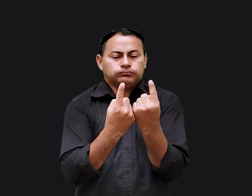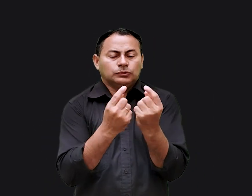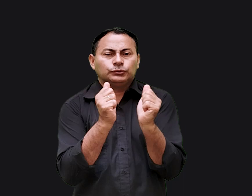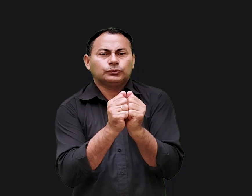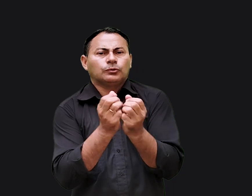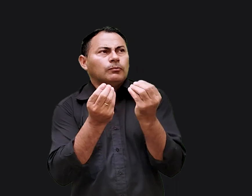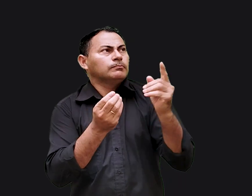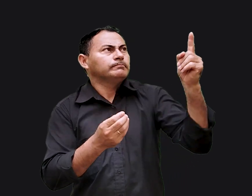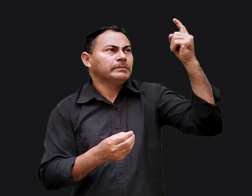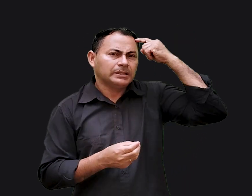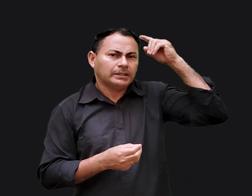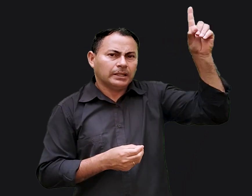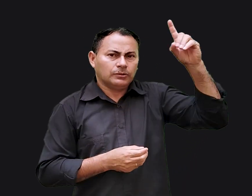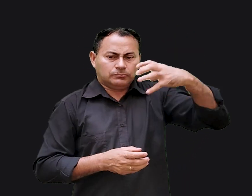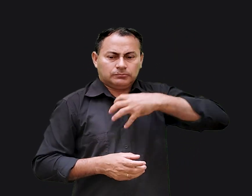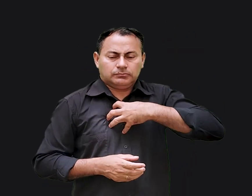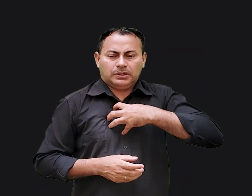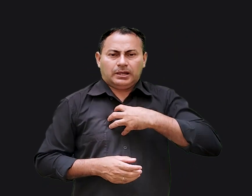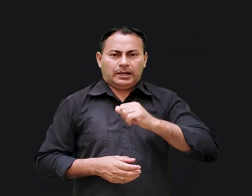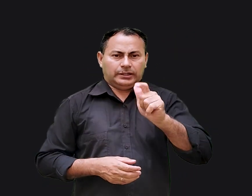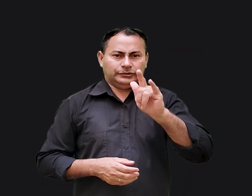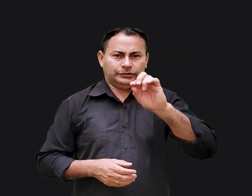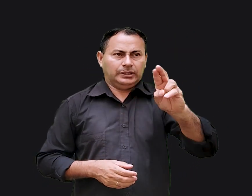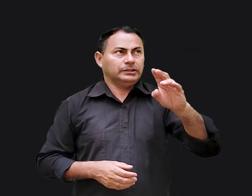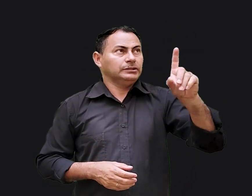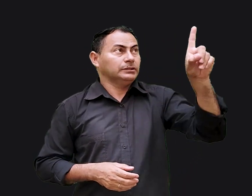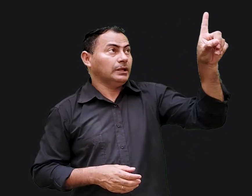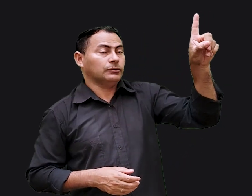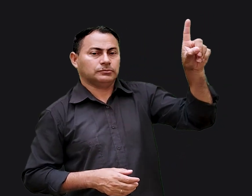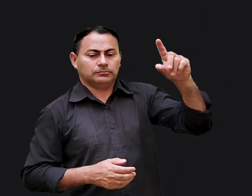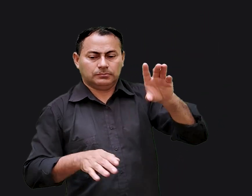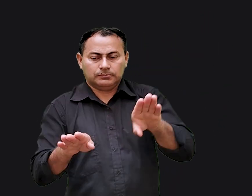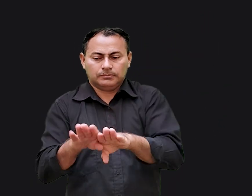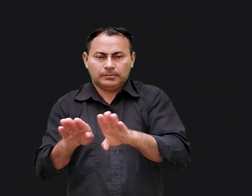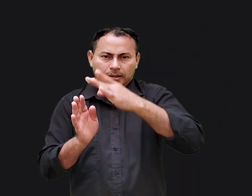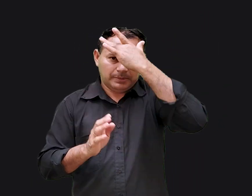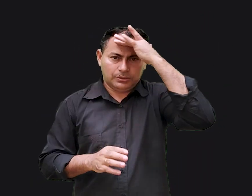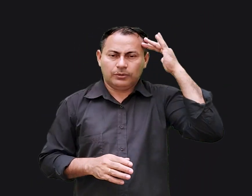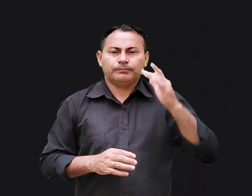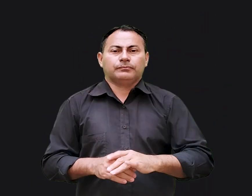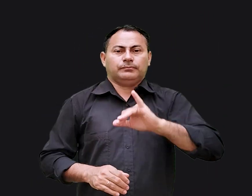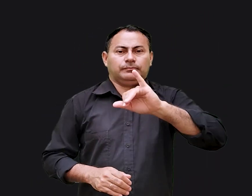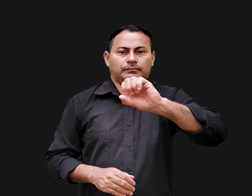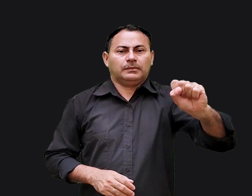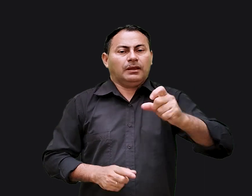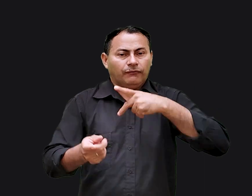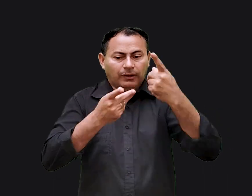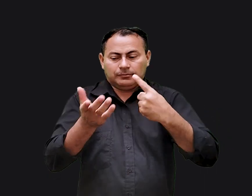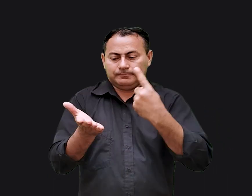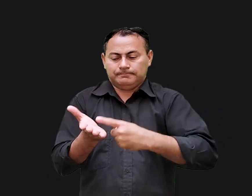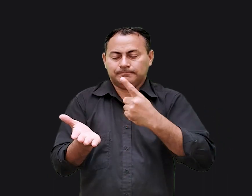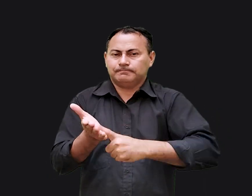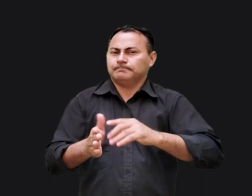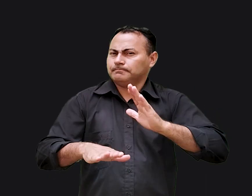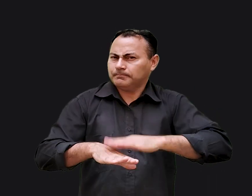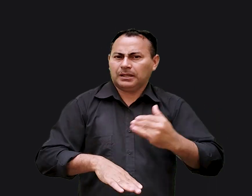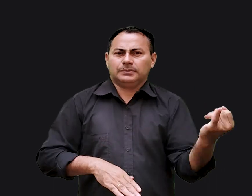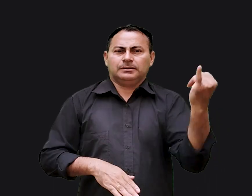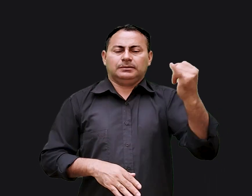hein? Como podemos alinhar o modo de agir de Deus e do homem? Isaías nos diz que esse é o papel mais importante